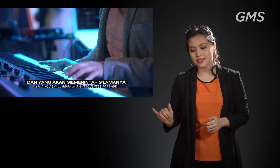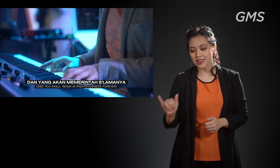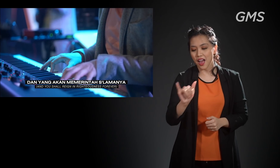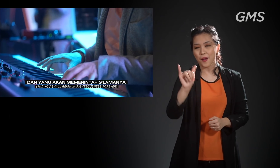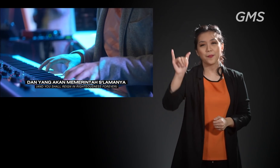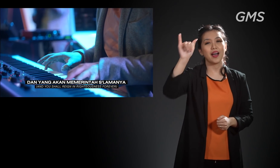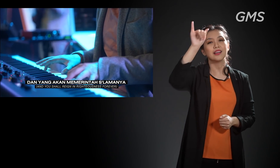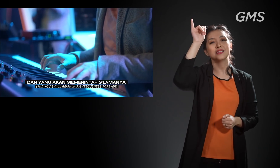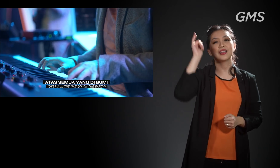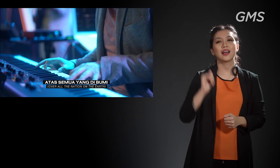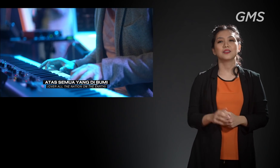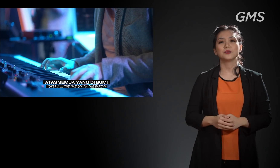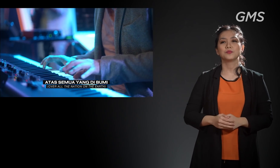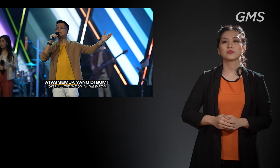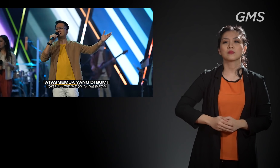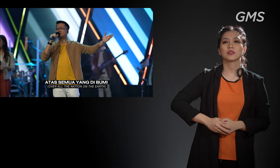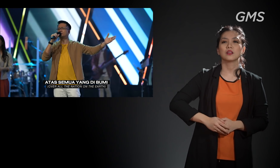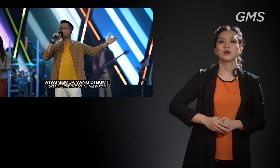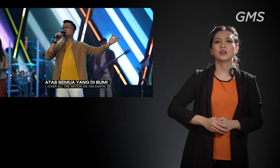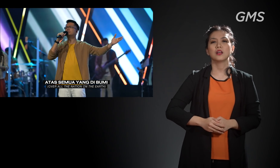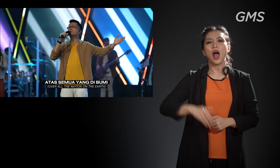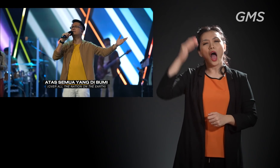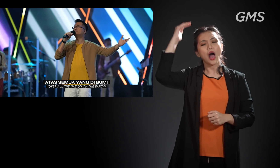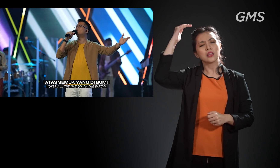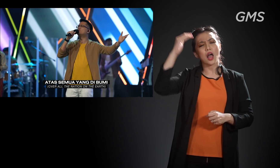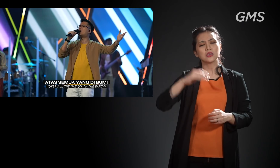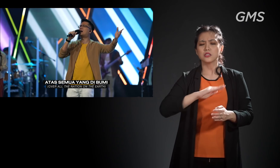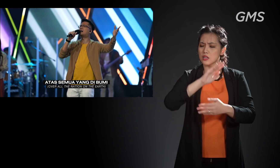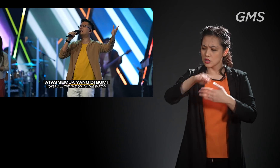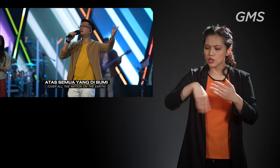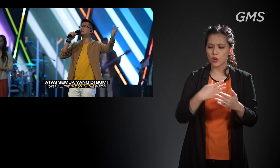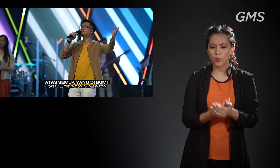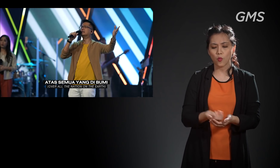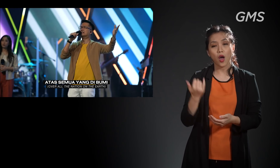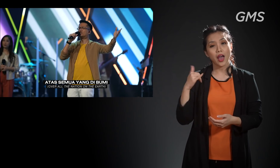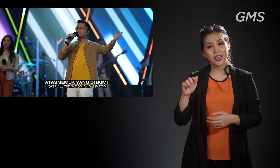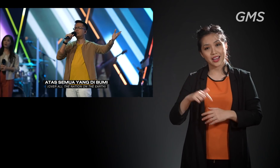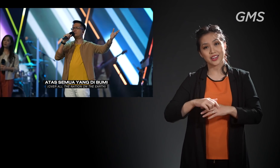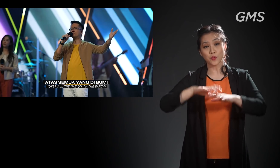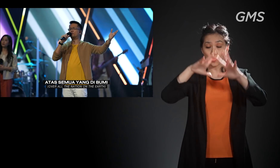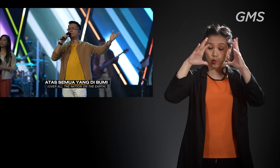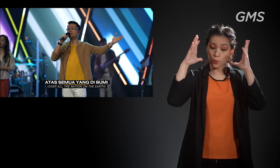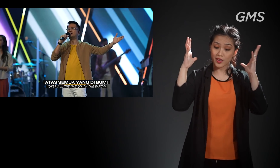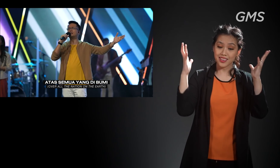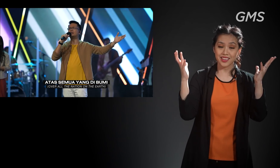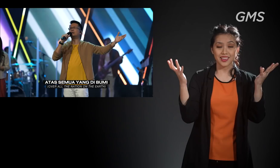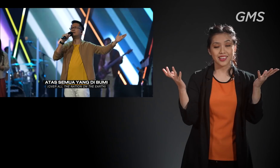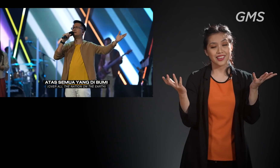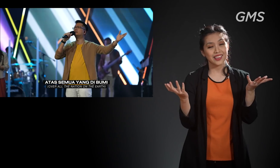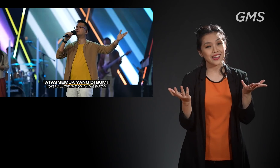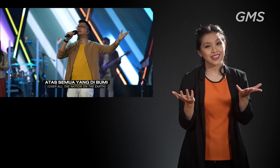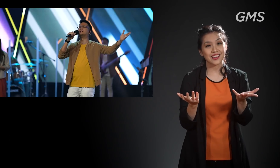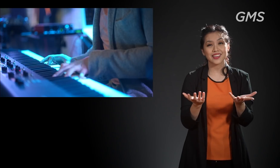memerintah selamanya atas semua yang di bumi.